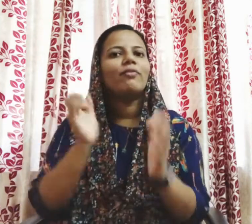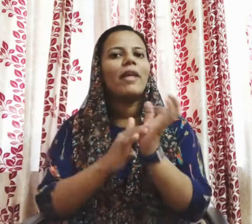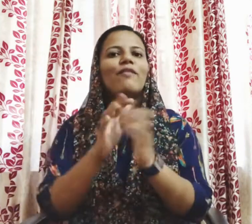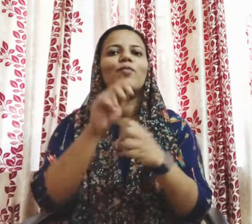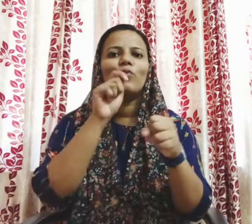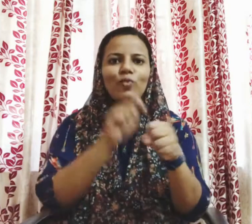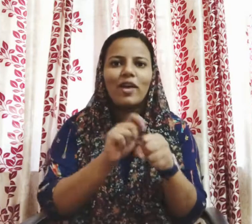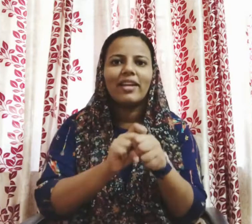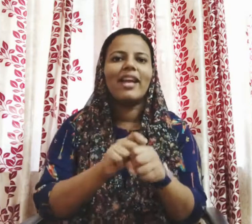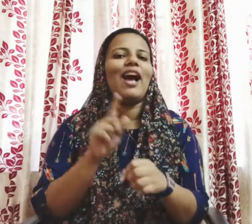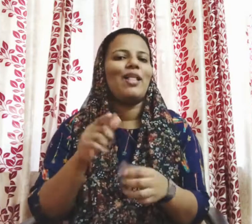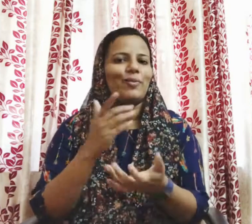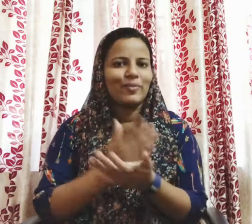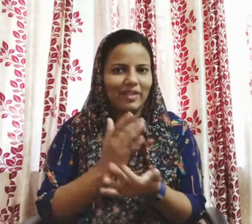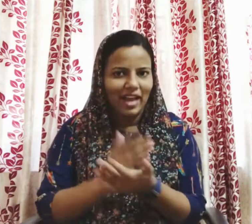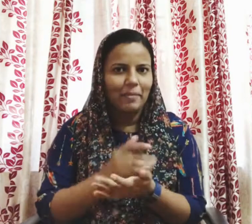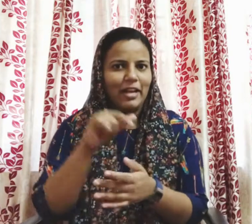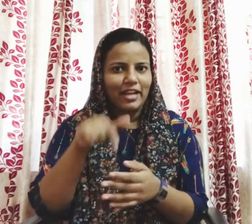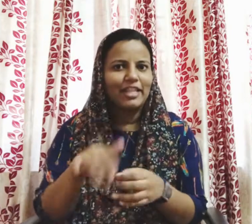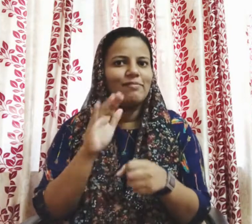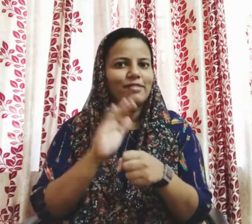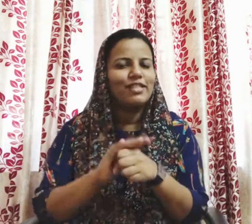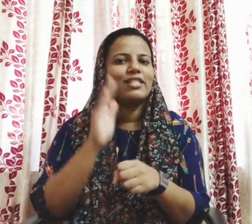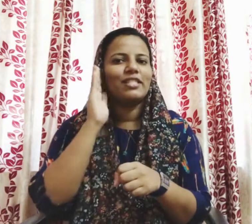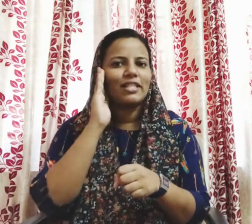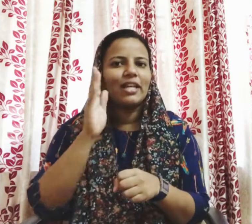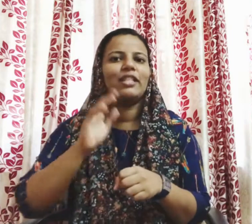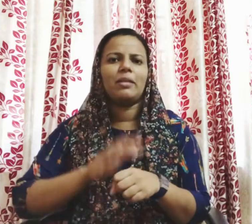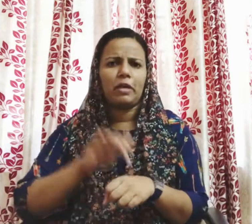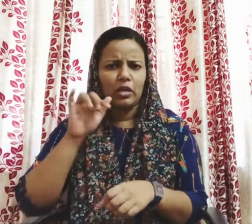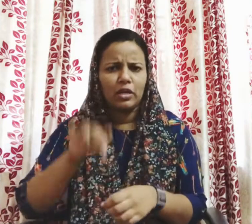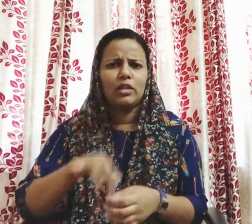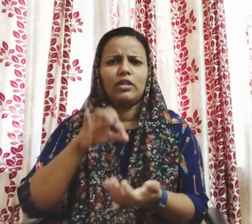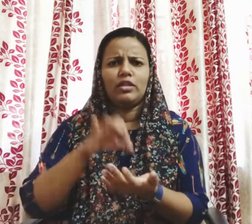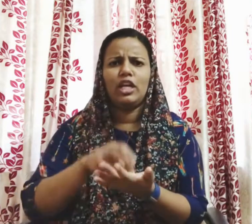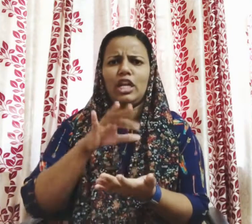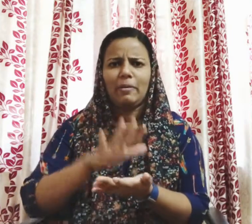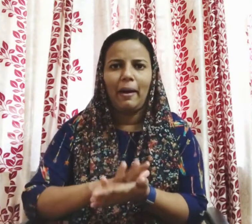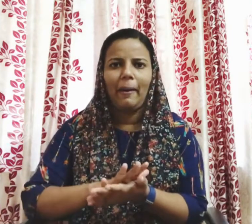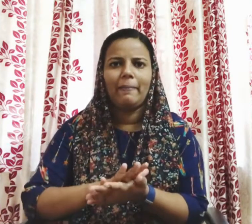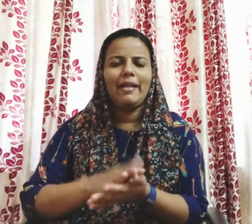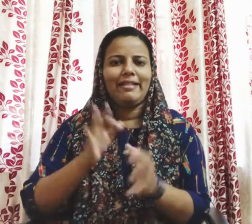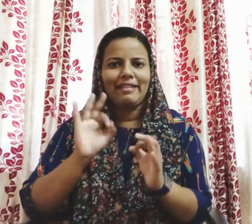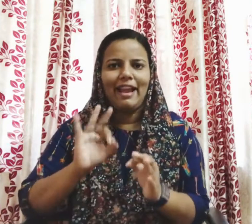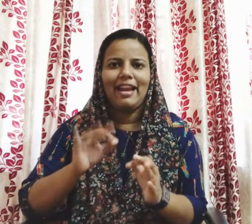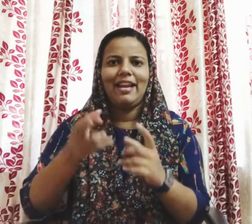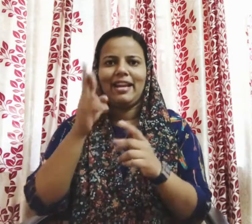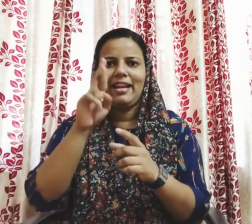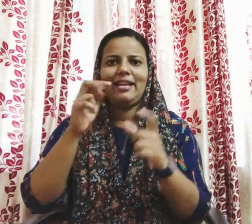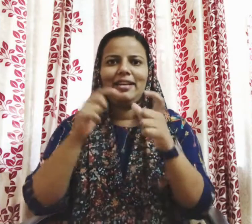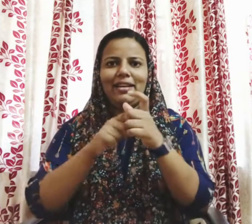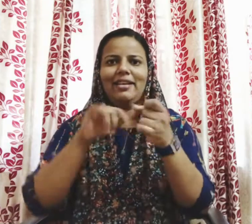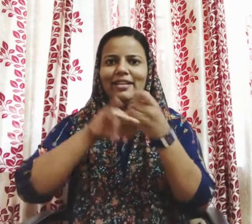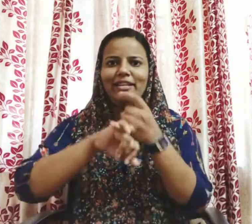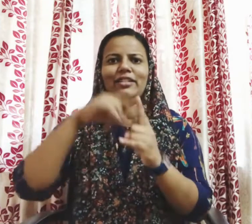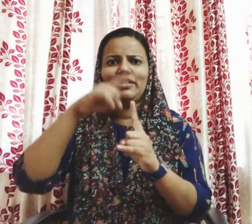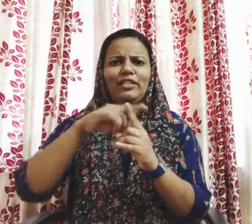ഉണ്ടാക്കിയത്. അതുകൊണ്ട് ഇന്ന് ഈ പ്രഭാതത്തിൽ ഈ സന്ദേശം കേൾക്കുമ്പോൾ പ്രിയപ്പെട്ടവരെ, ഒരു തീരുമാനമെടുക്കണം. വേണ്ടുന്ന റെസ്റ്റ്, ഇത് എൻ്റെ പ്രോപ്പർട്ടി